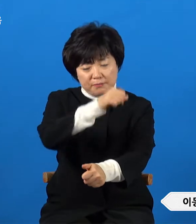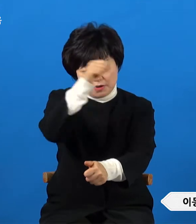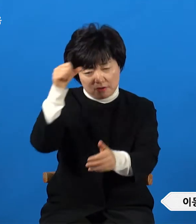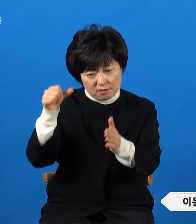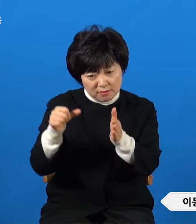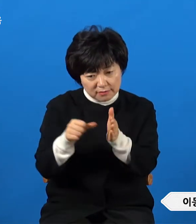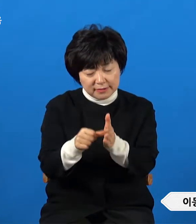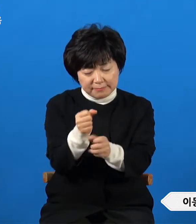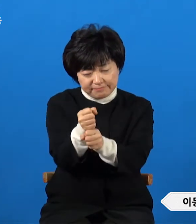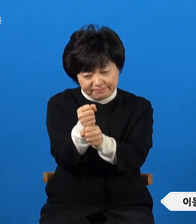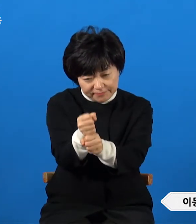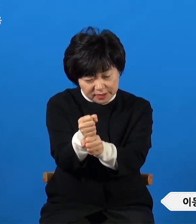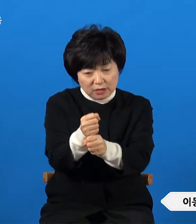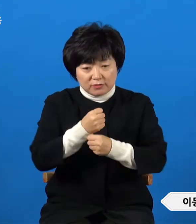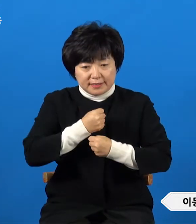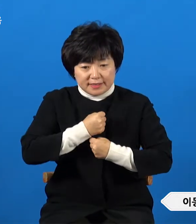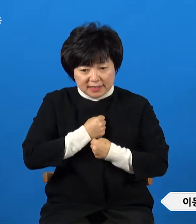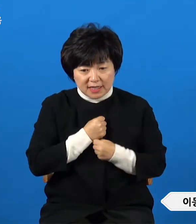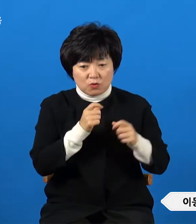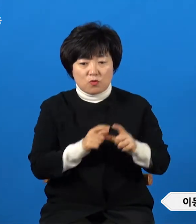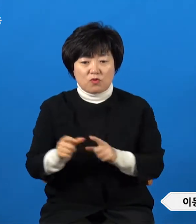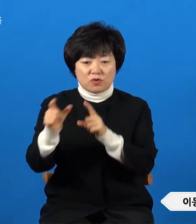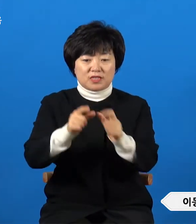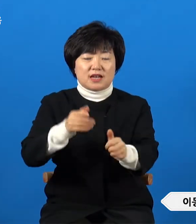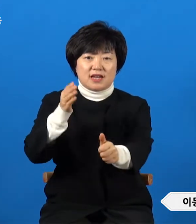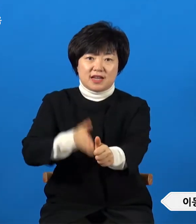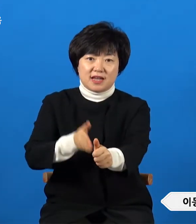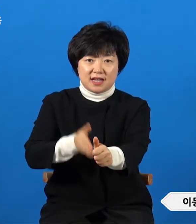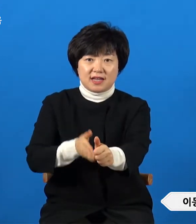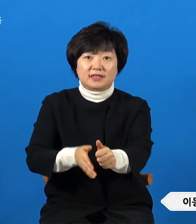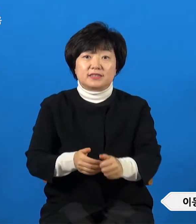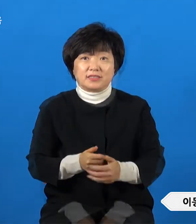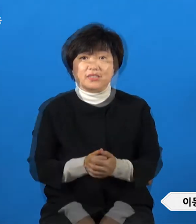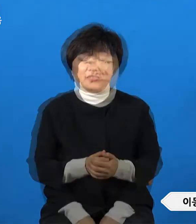붙들고 지키고 살아야 한다는 것입니다.